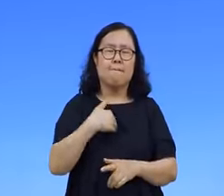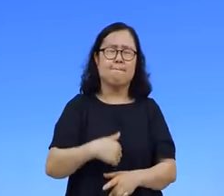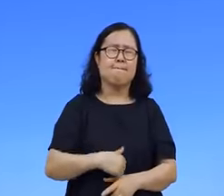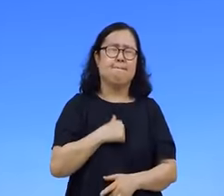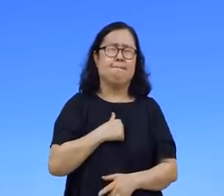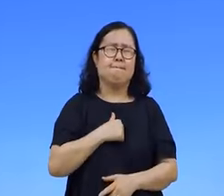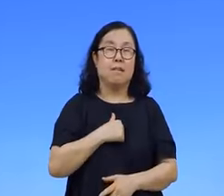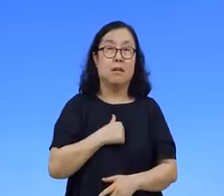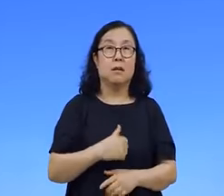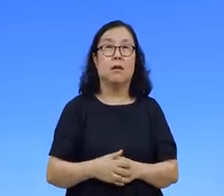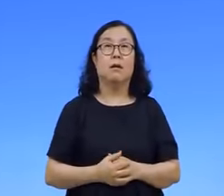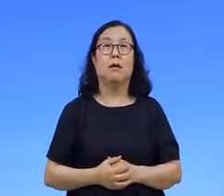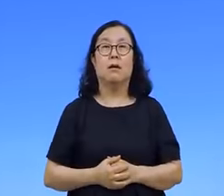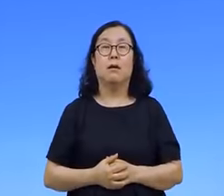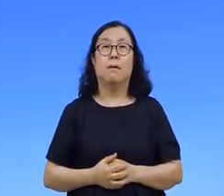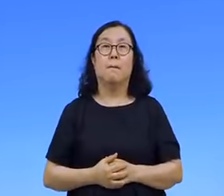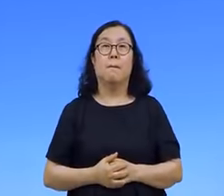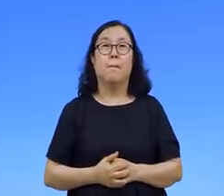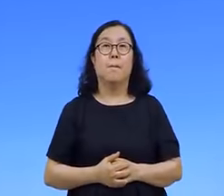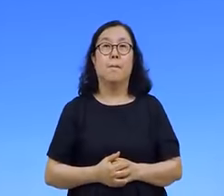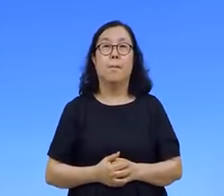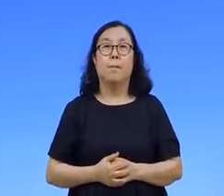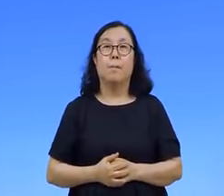지난주에 제가 혈기가 터진 거예요.